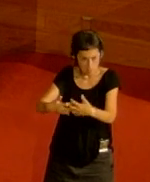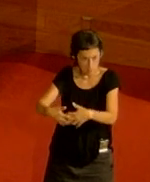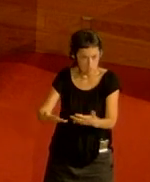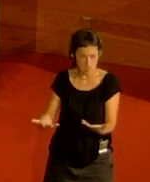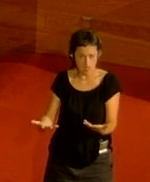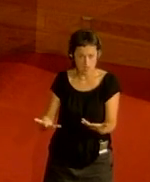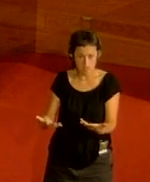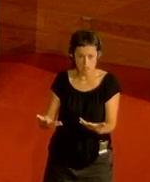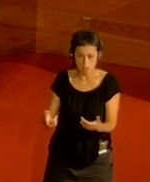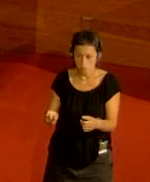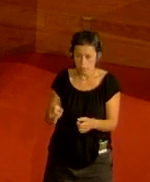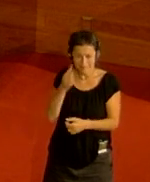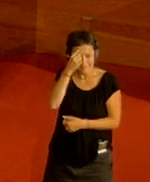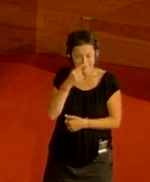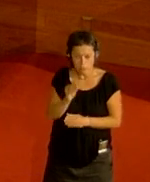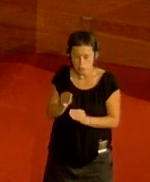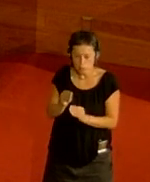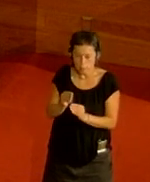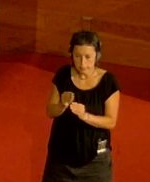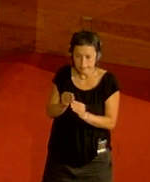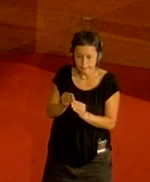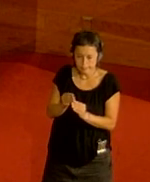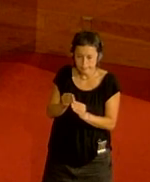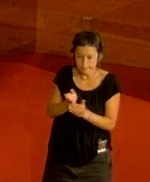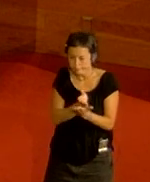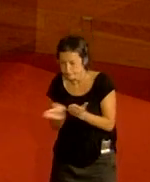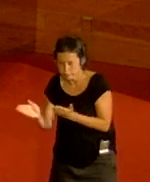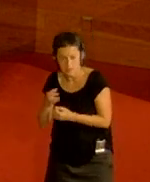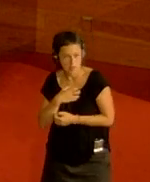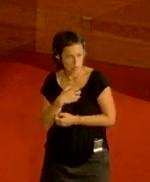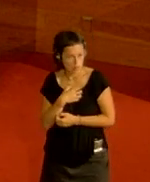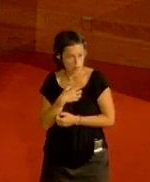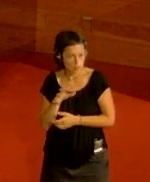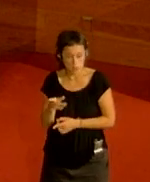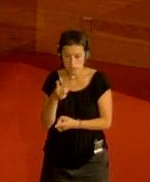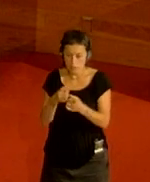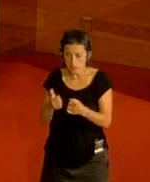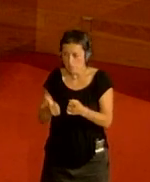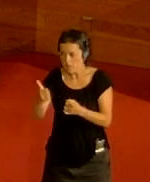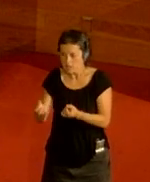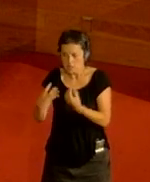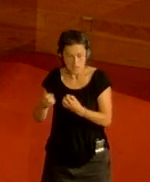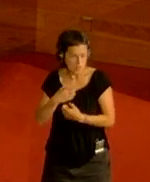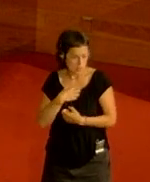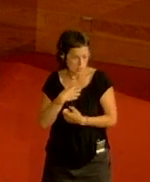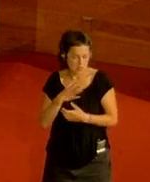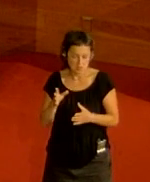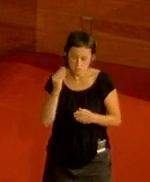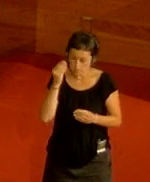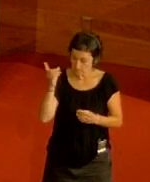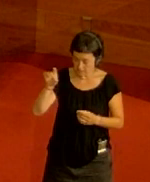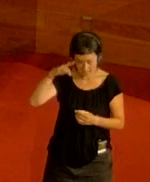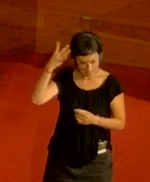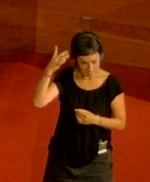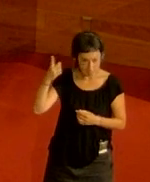del casill del compartimento cerrado en el que en el que está esa información me parecía interesante complementar esta idea de